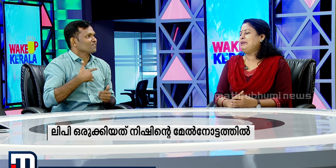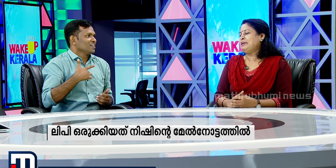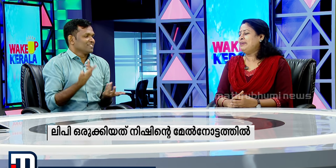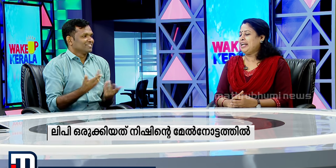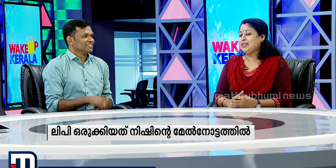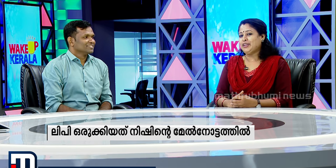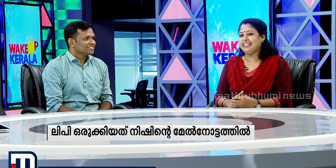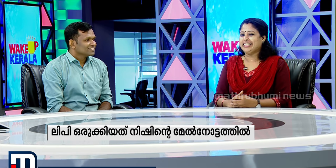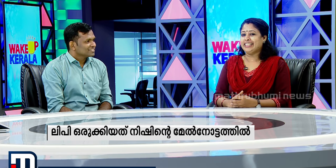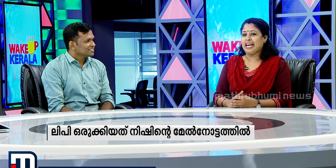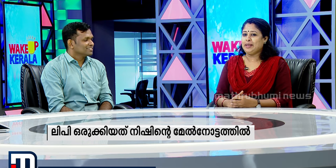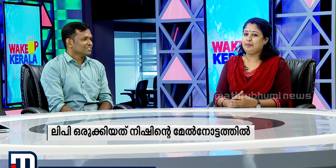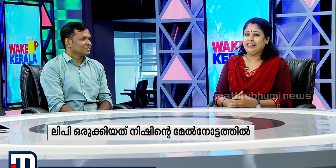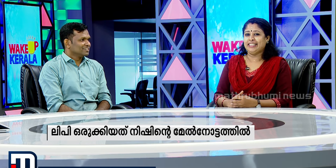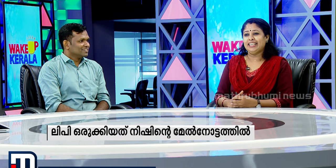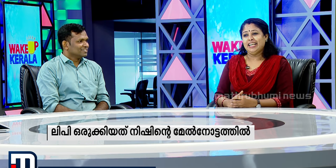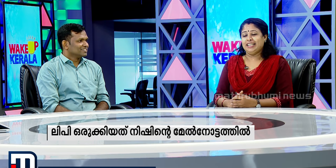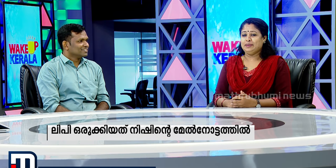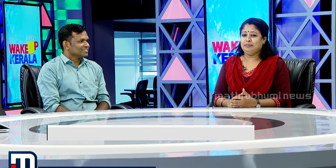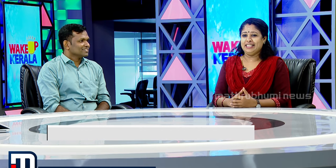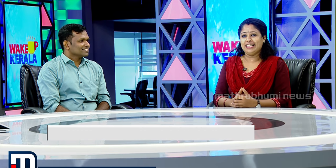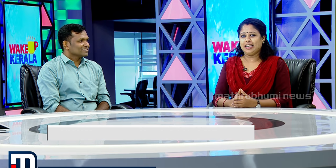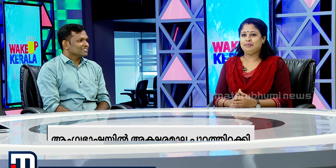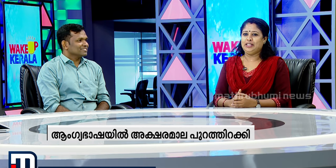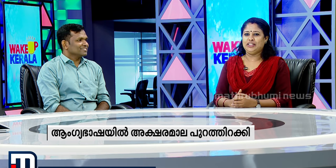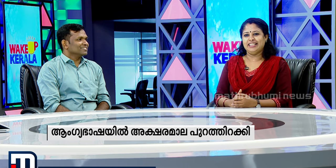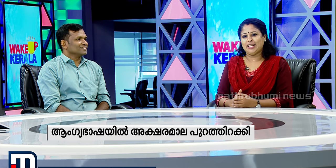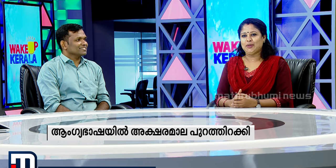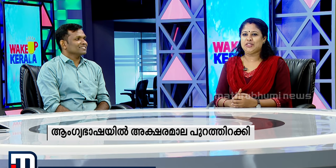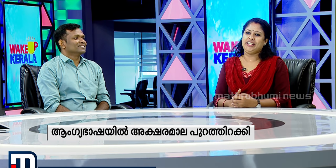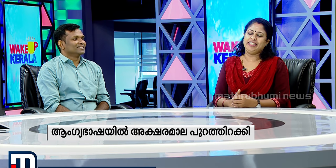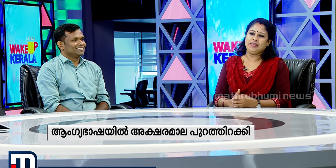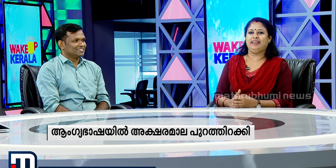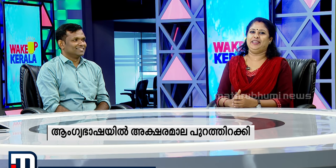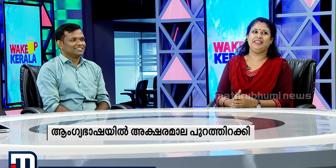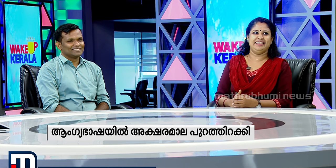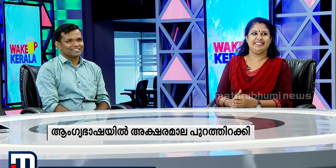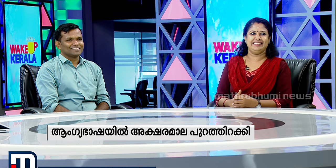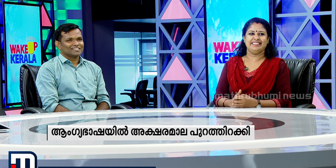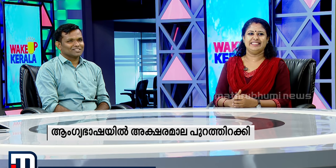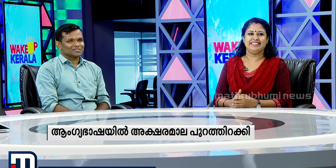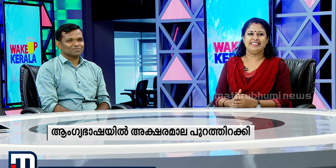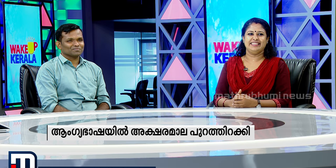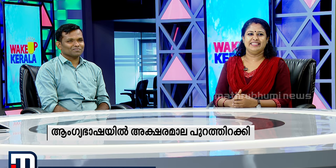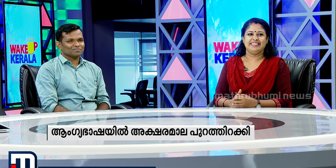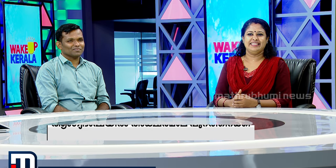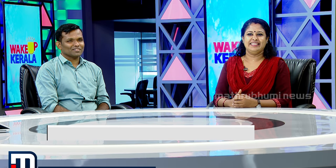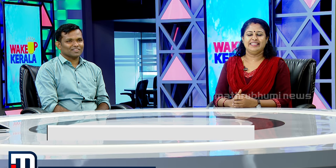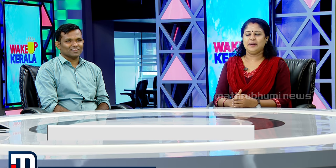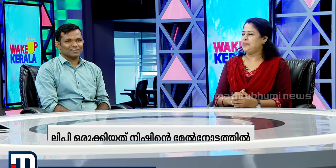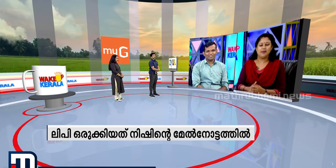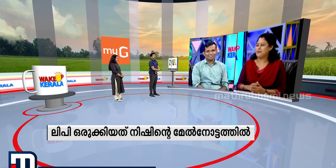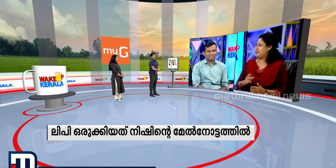എല്ലാ ഡെഫ് പീപ്പിളും പറയുന്നുണ്ട് ഞങ്ങൾക്കിത് കാണുമ്പോൾ പെട്ടെന്ന് മനസ്സിലാക്കാൻ പറ്റുന്നുണ്ട് സന്തോഷമുണ്ടെന്നൊക്കെ പറയുന്നുണ്ട് ചിത്ര